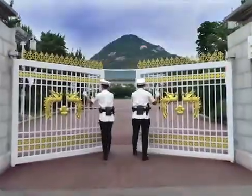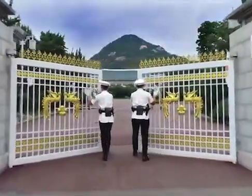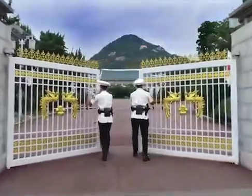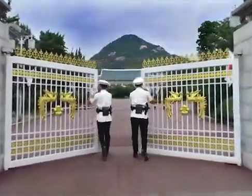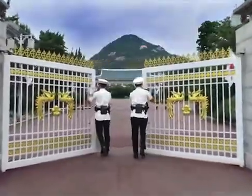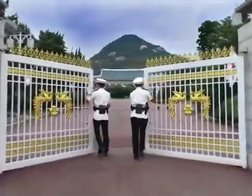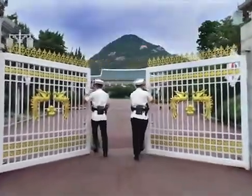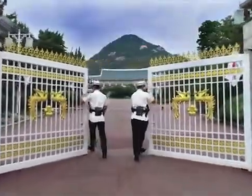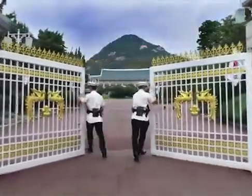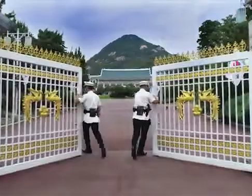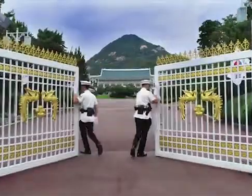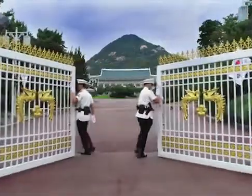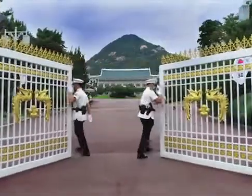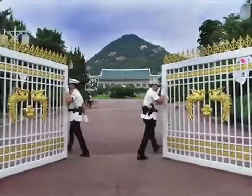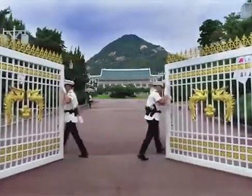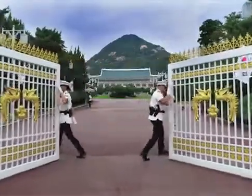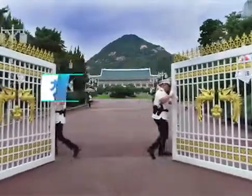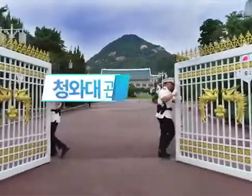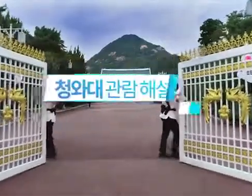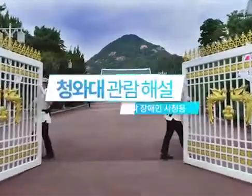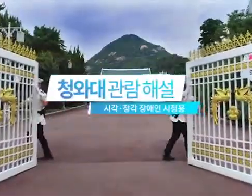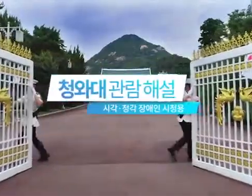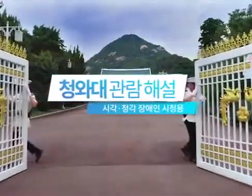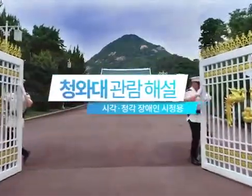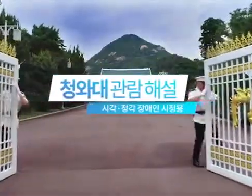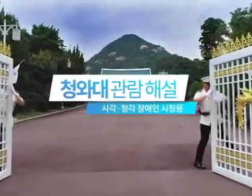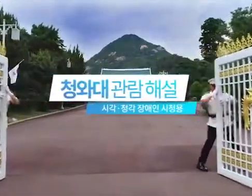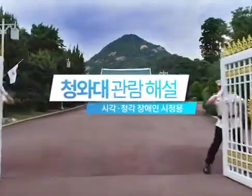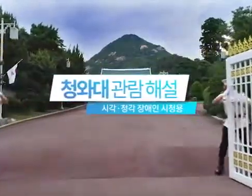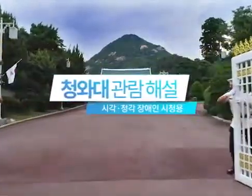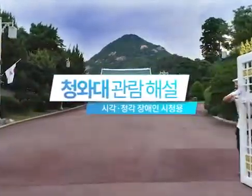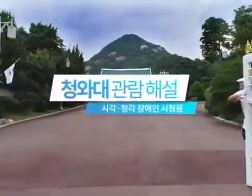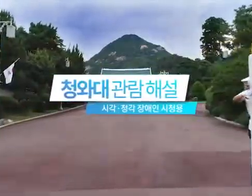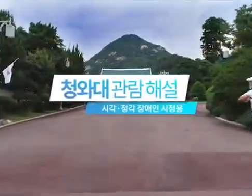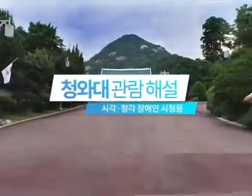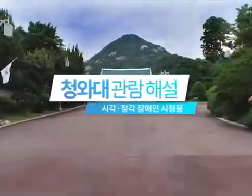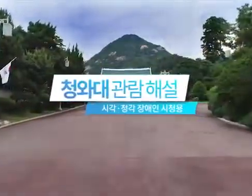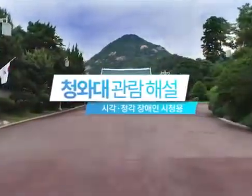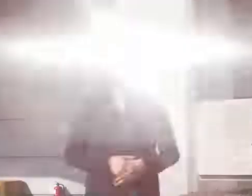봉황과 무궁화가 새겨진 대문이 열리고 청와대 모습이 나타난다.